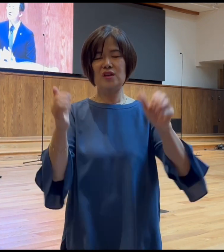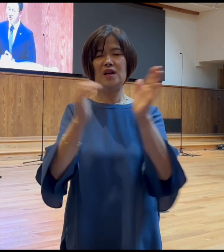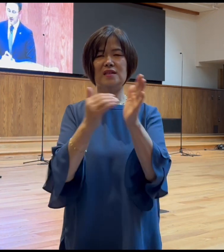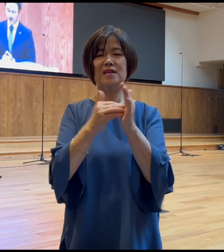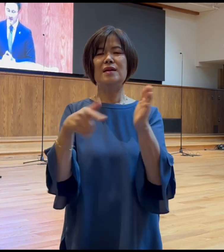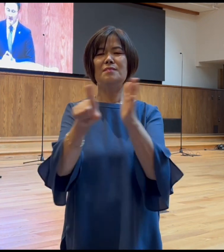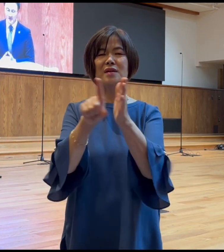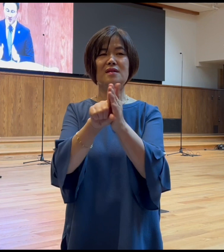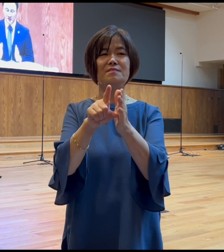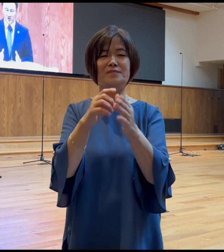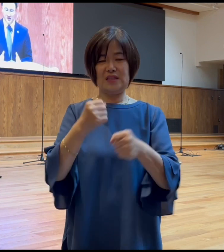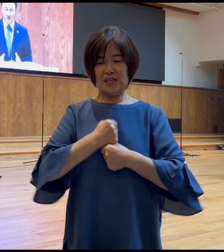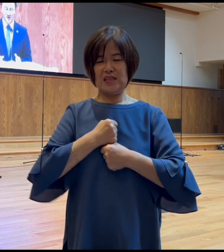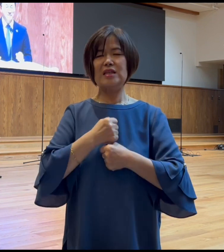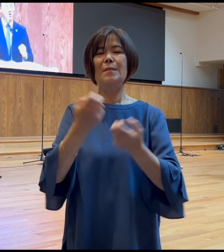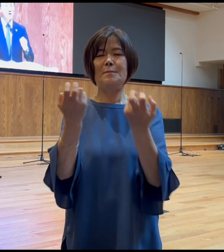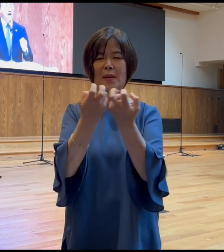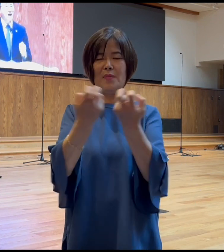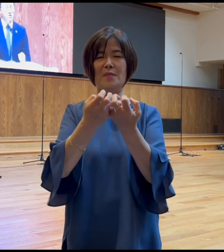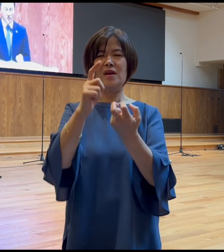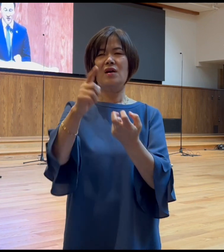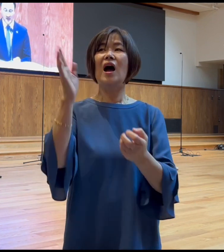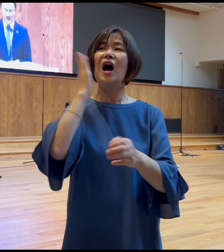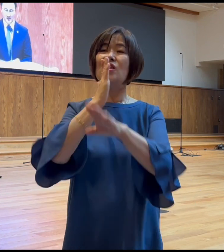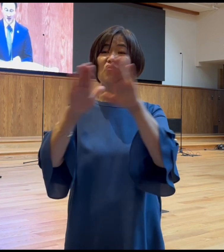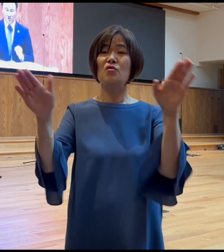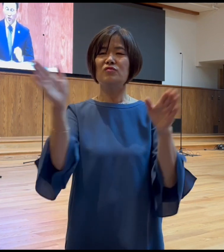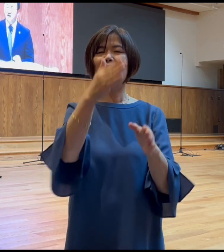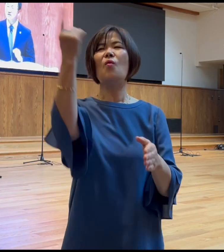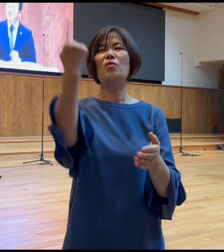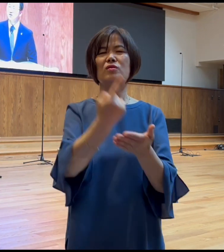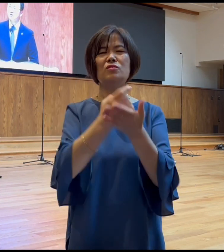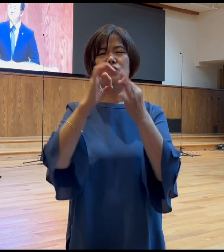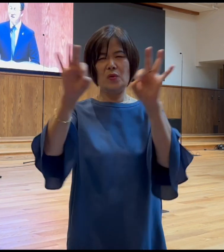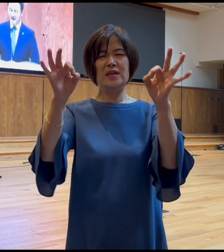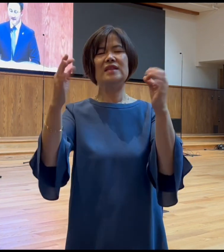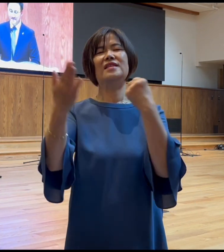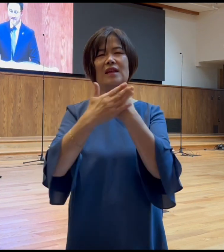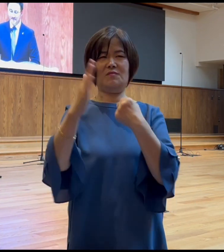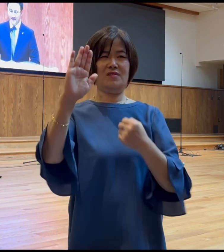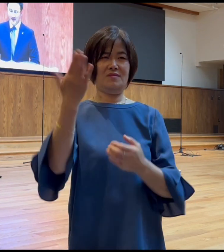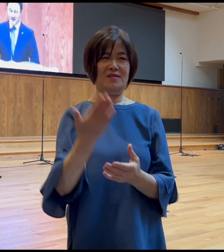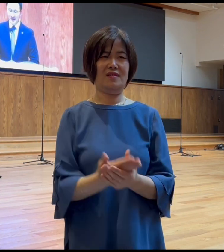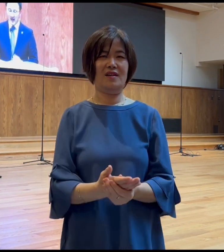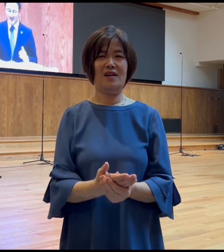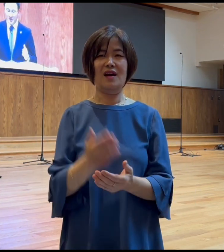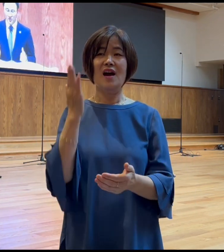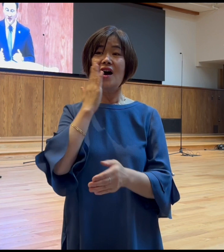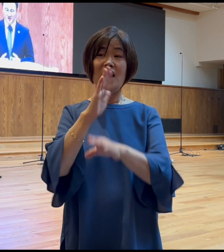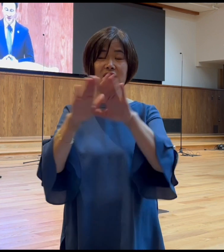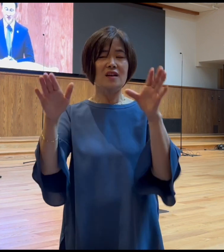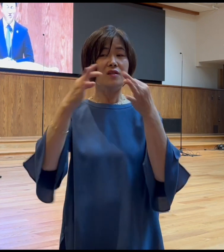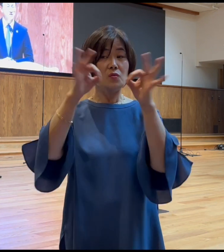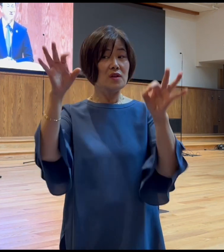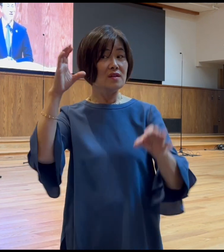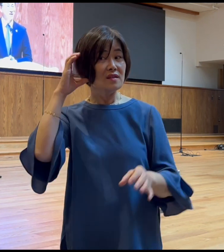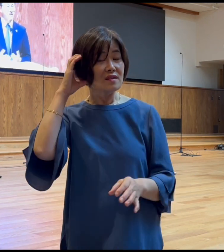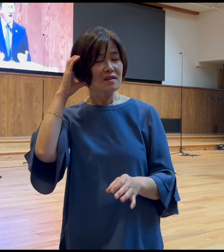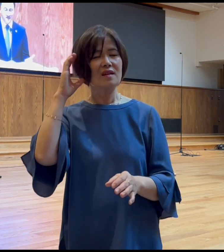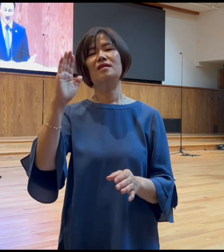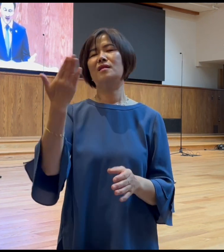수 있었던 그 비결이 바로 이 하늘로부터 나는 소리 때문이었습니다. 이 하늘의 소리를 듣는